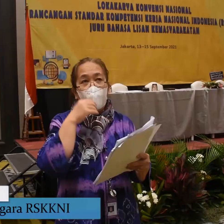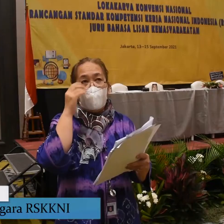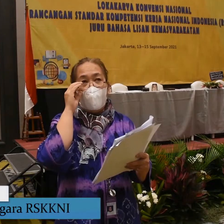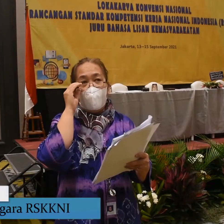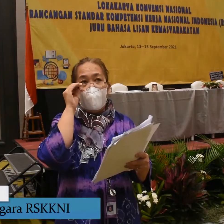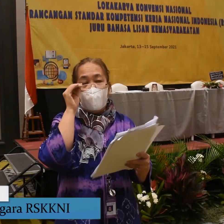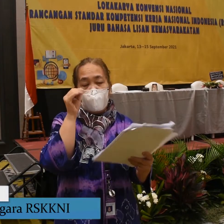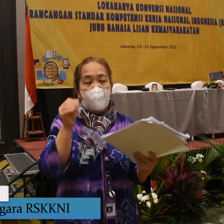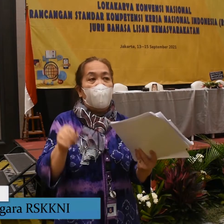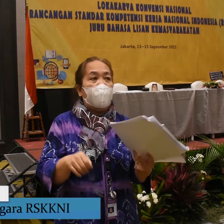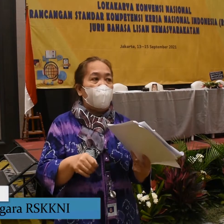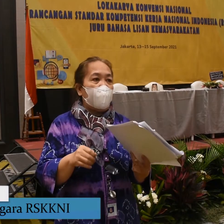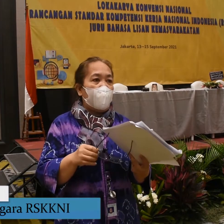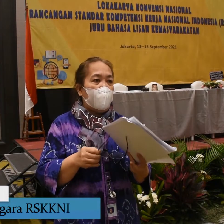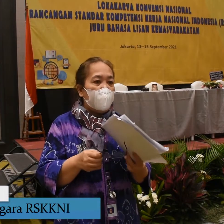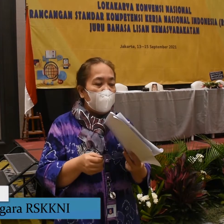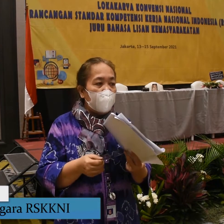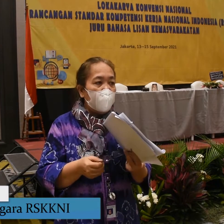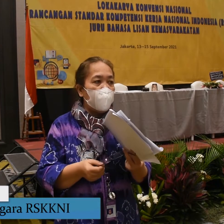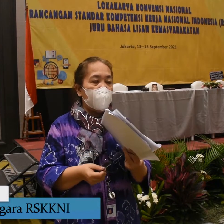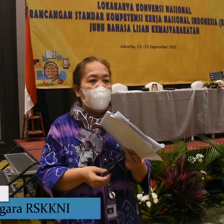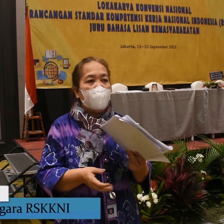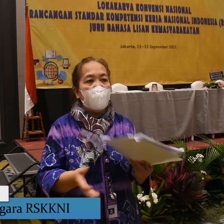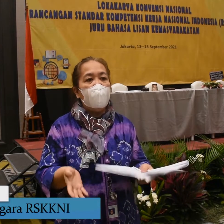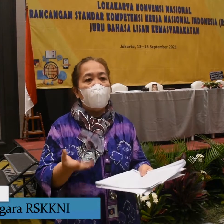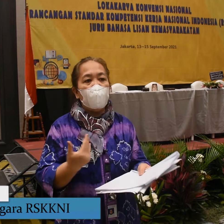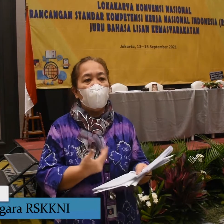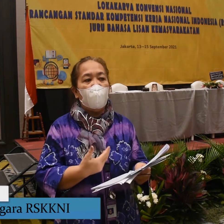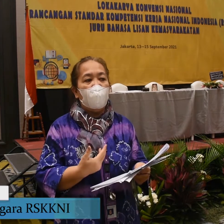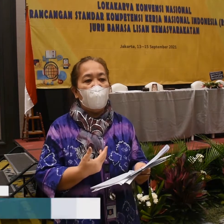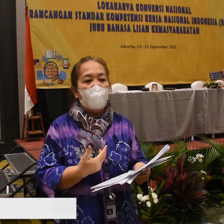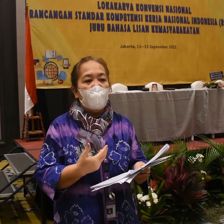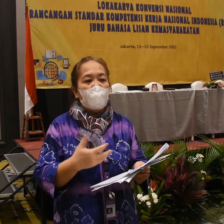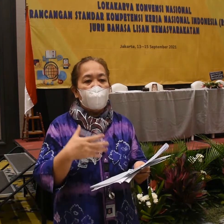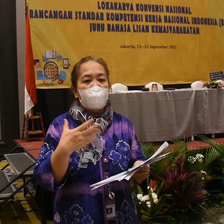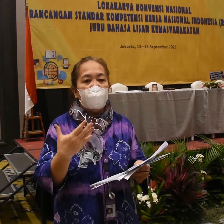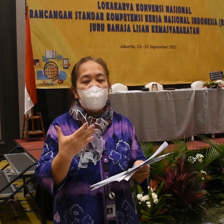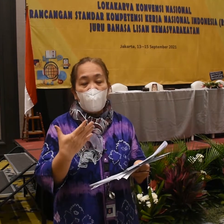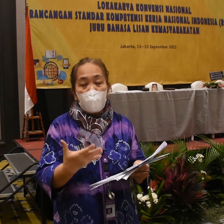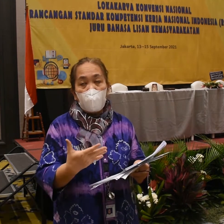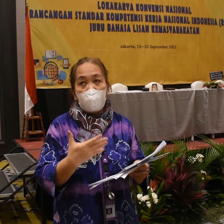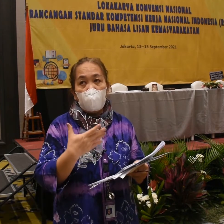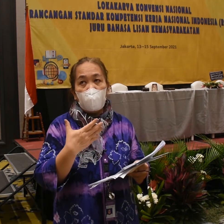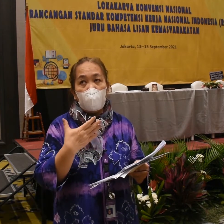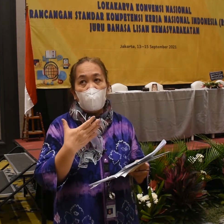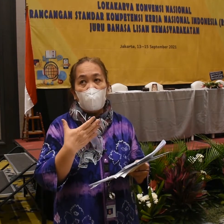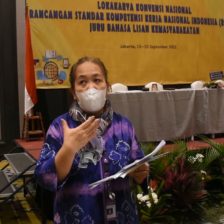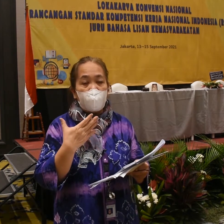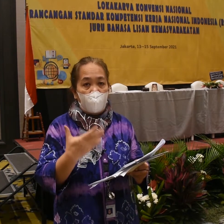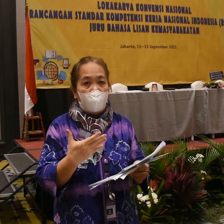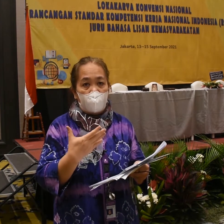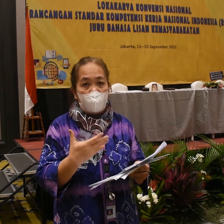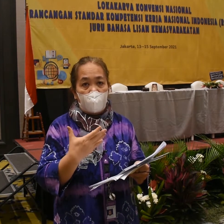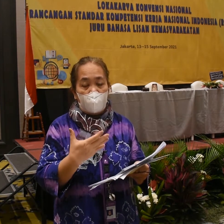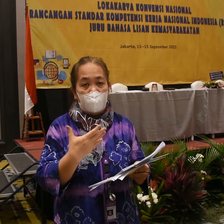Ini ada 5 RSKKNI, misalnya itu sudah setiap naskah RSKKNI